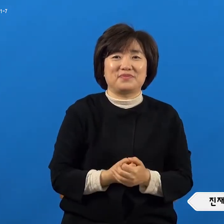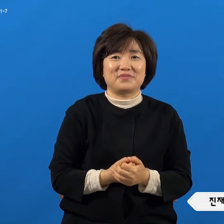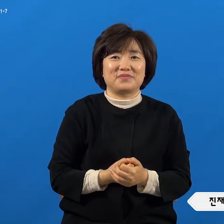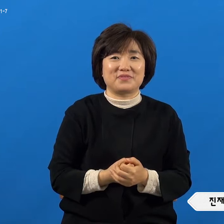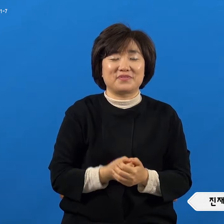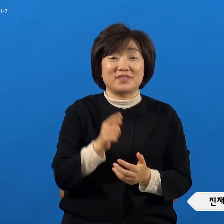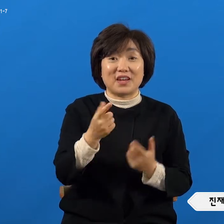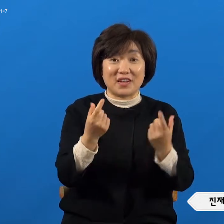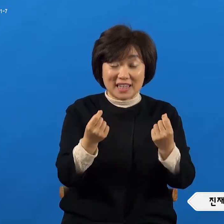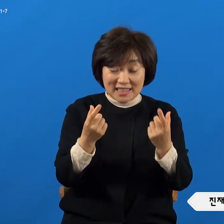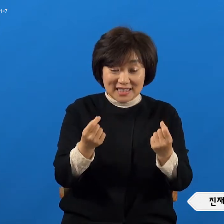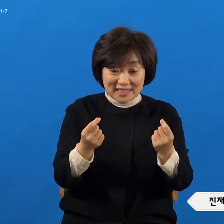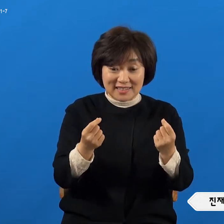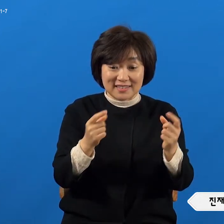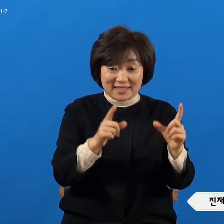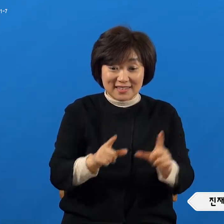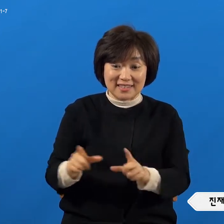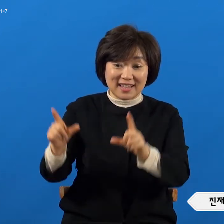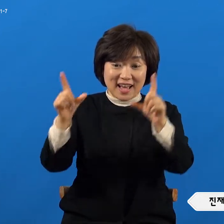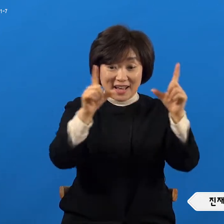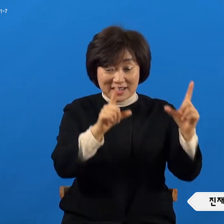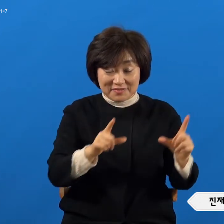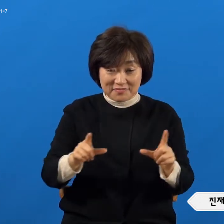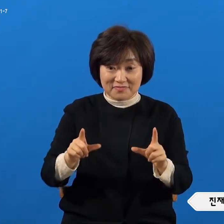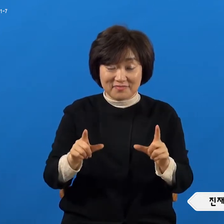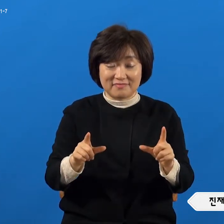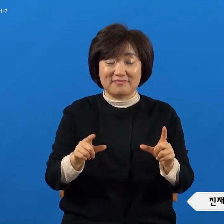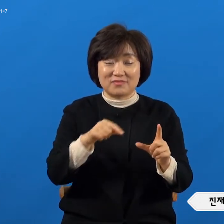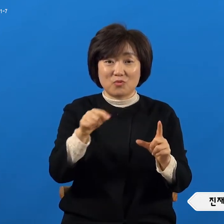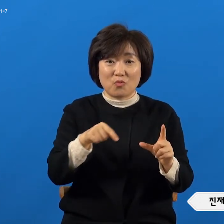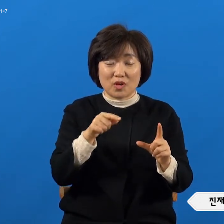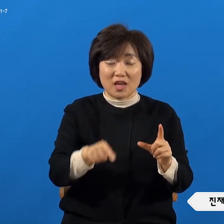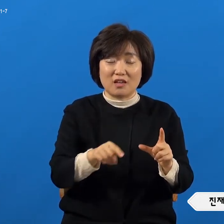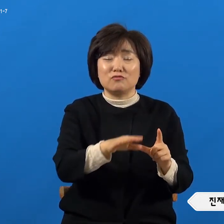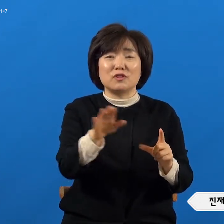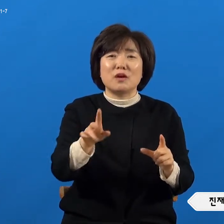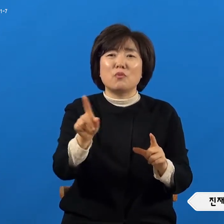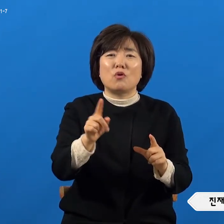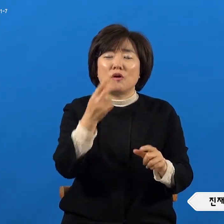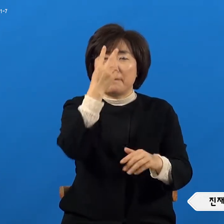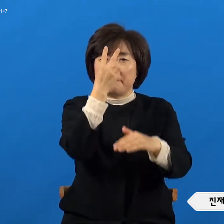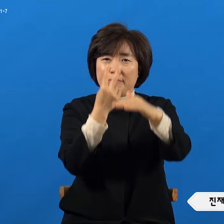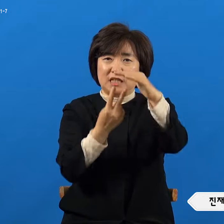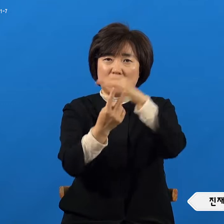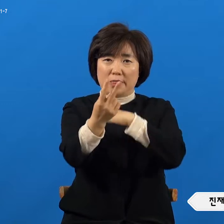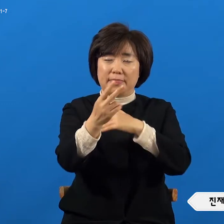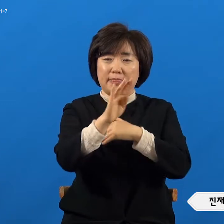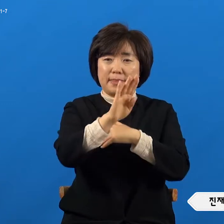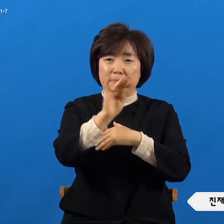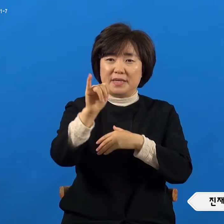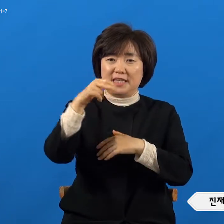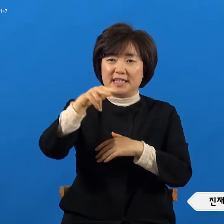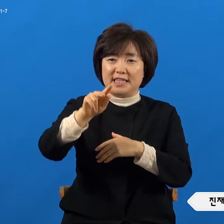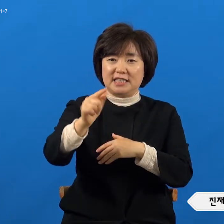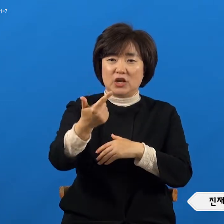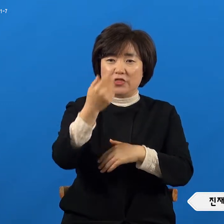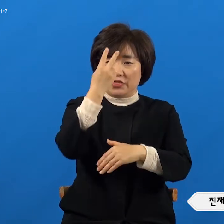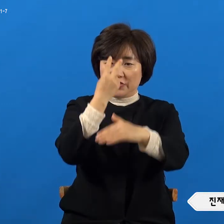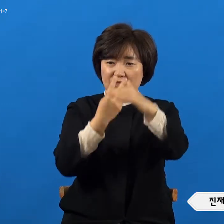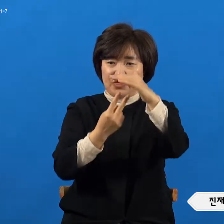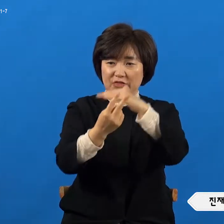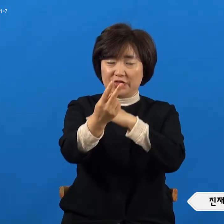그런 일상의 삶 가운데 오늘 비전이란 단어는 우리에게 어떤 의미를 전달해